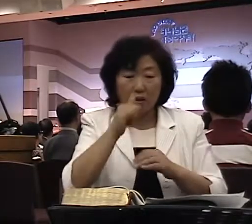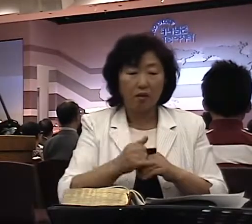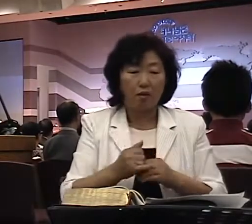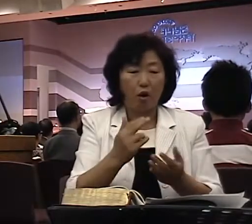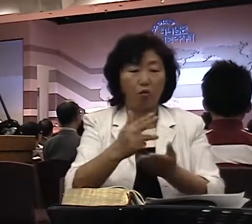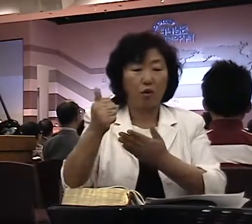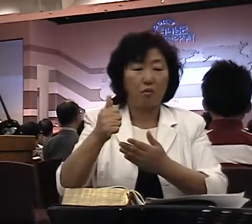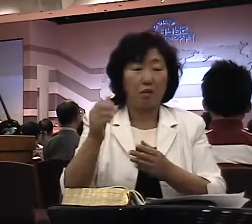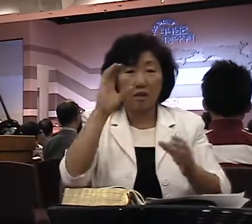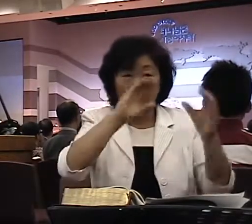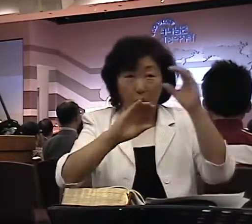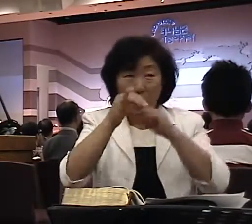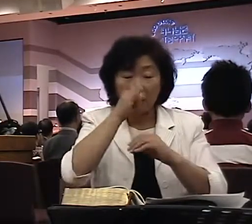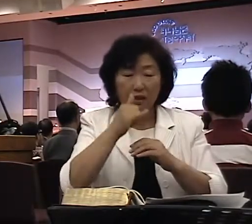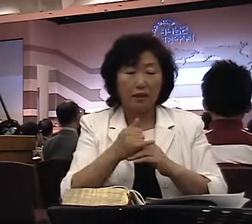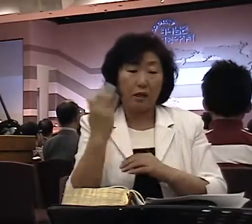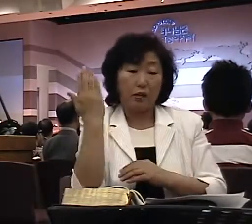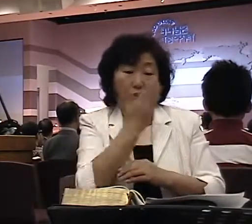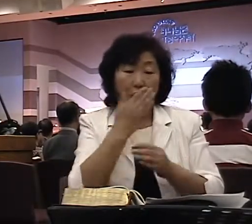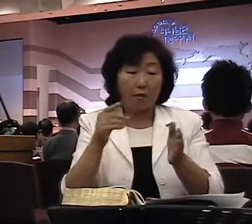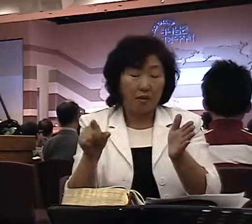주님께서 찾고 계시는 순결한 믿음,